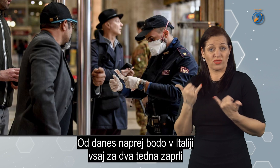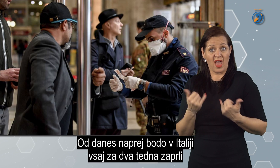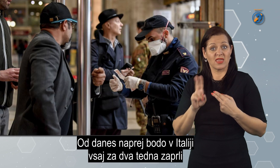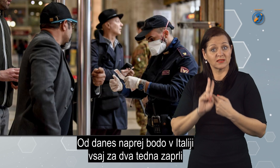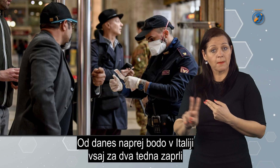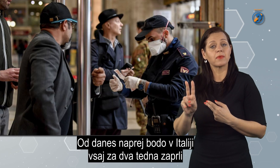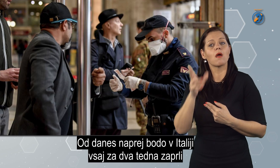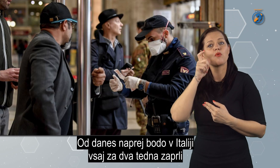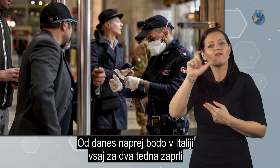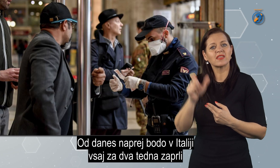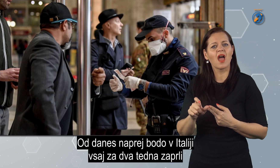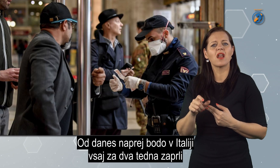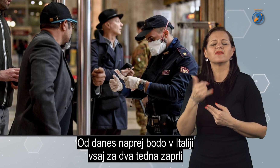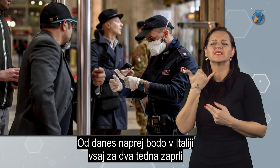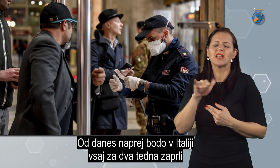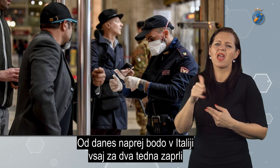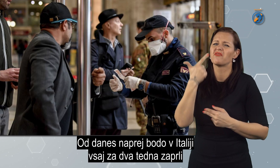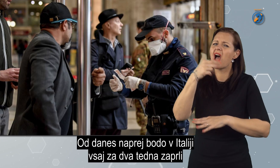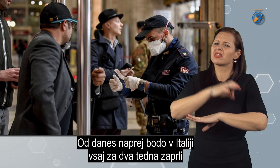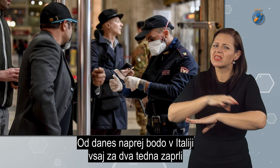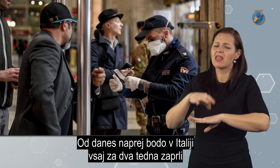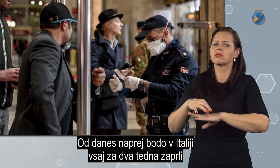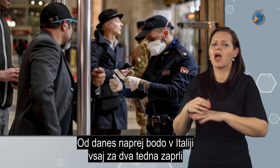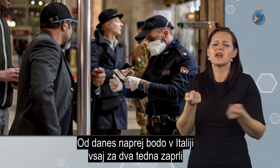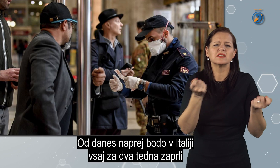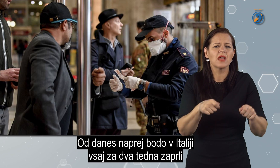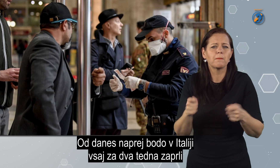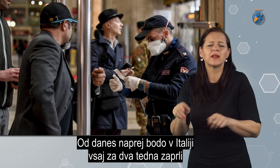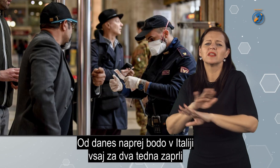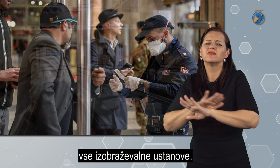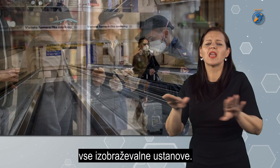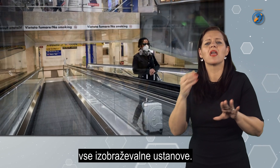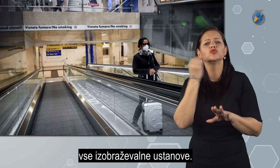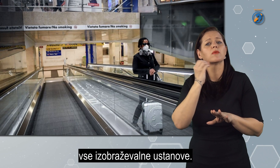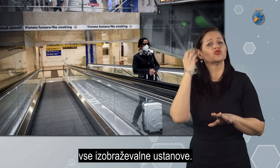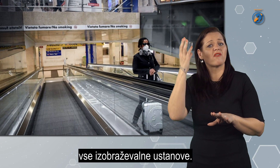Od danes naprej bodo v Italiji vsaj za 2 tedna zaprli vse izobraževalne ustanove.